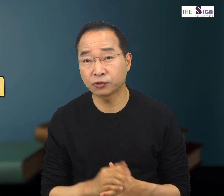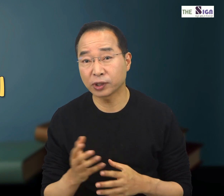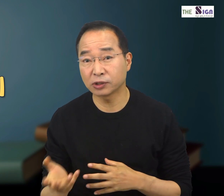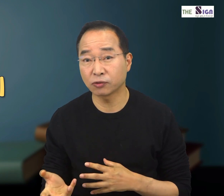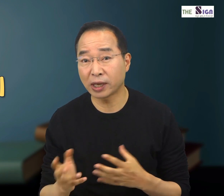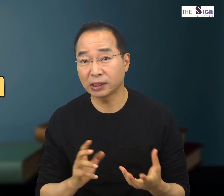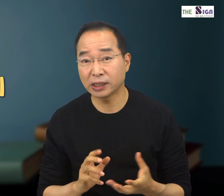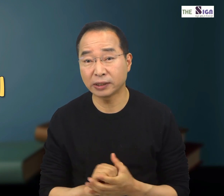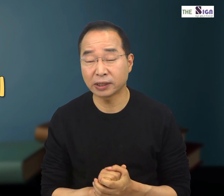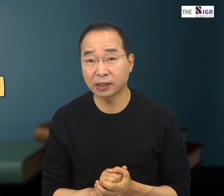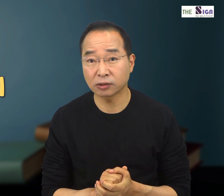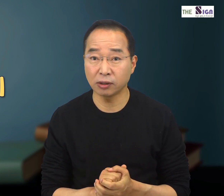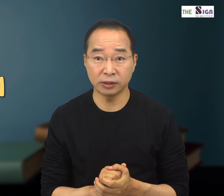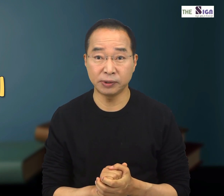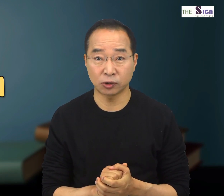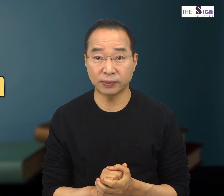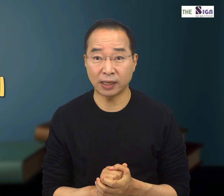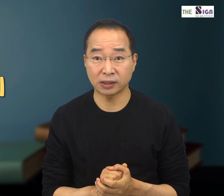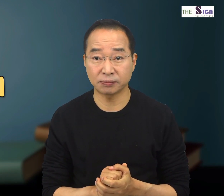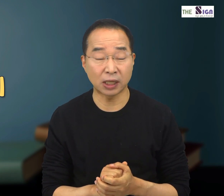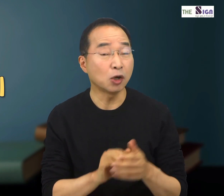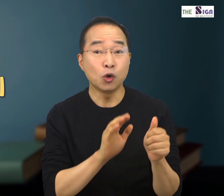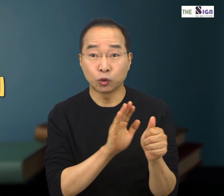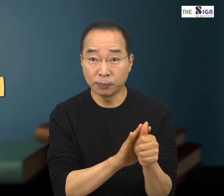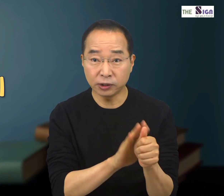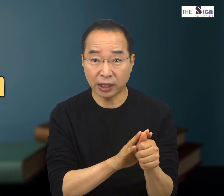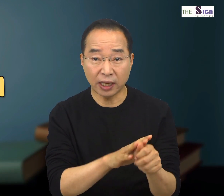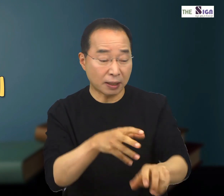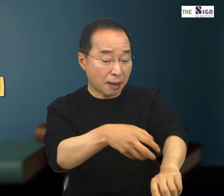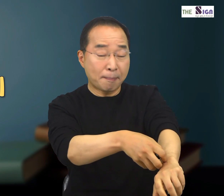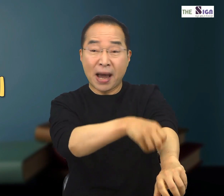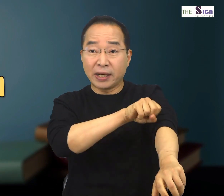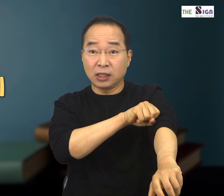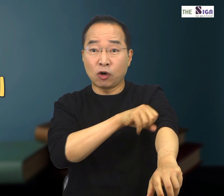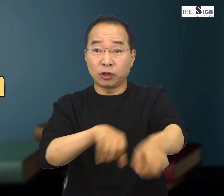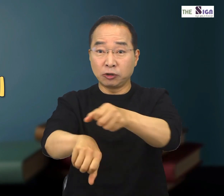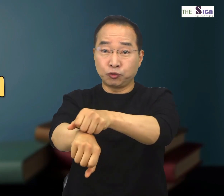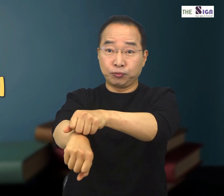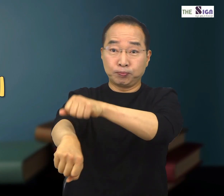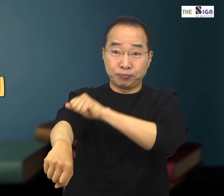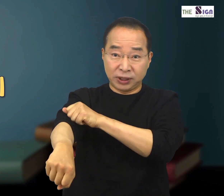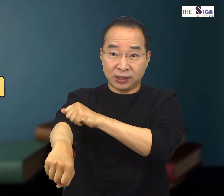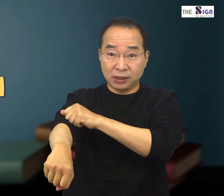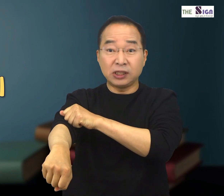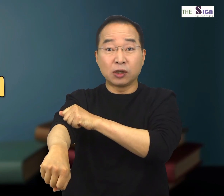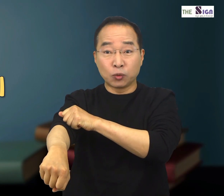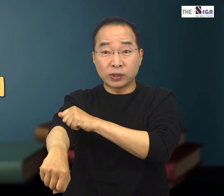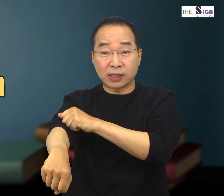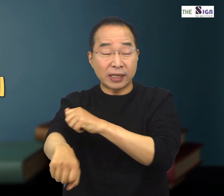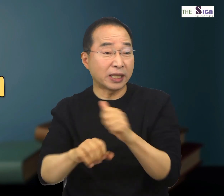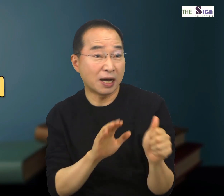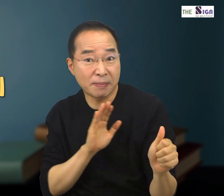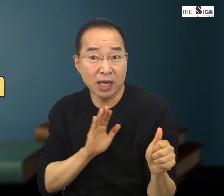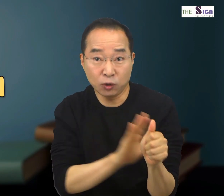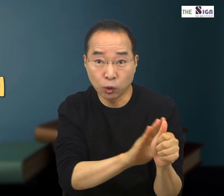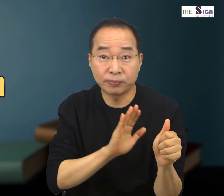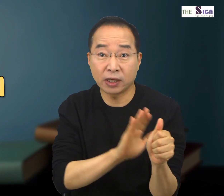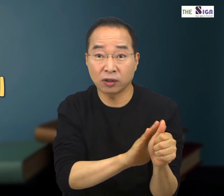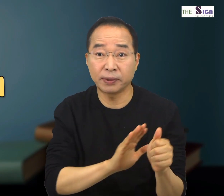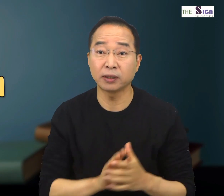추가적으로 하느냐에 따라서 의미가 좀 달라집니다. 돕는데 팔을 걷어붙이는 이런 동작을 한 다음에 돕는다 그러면